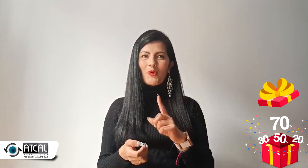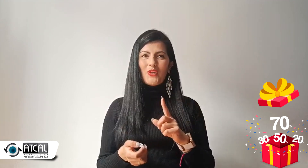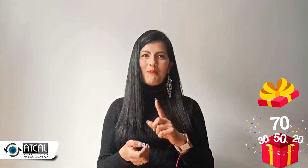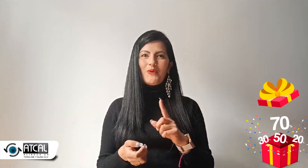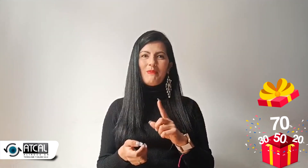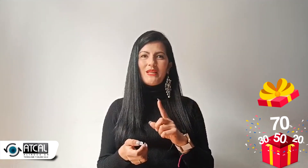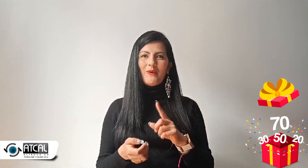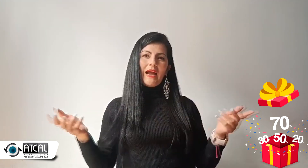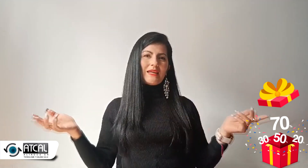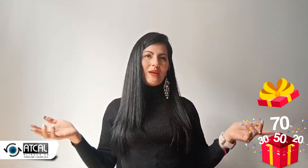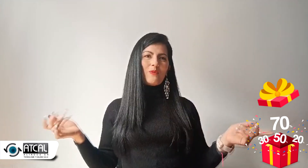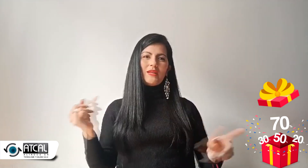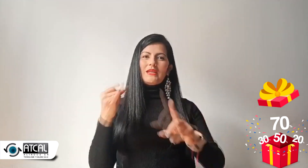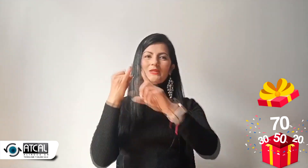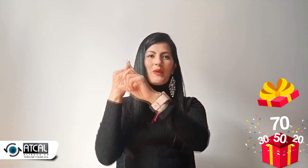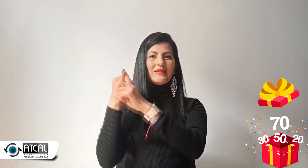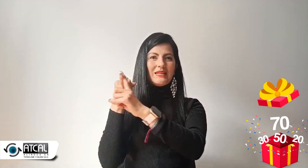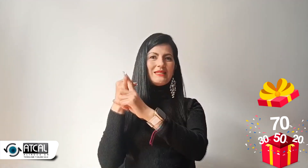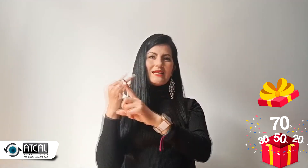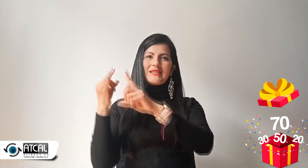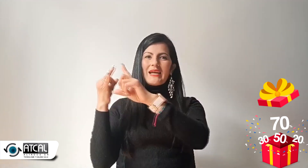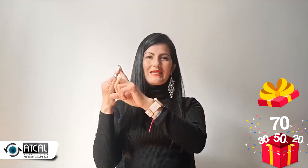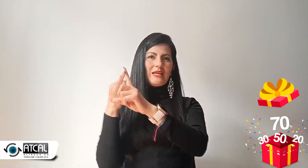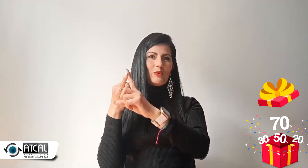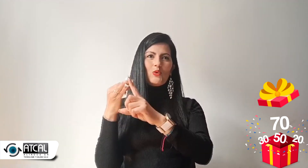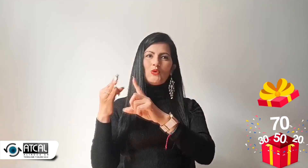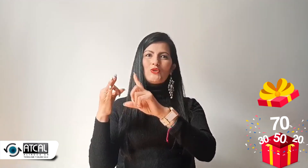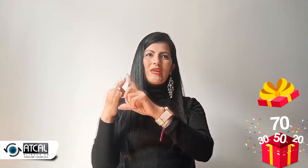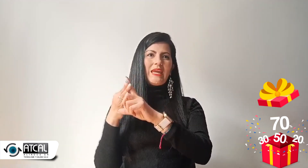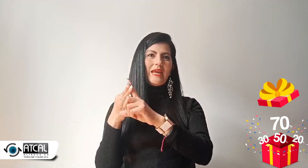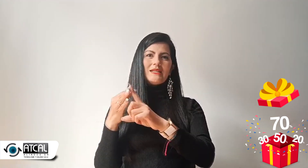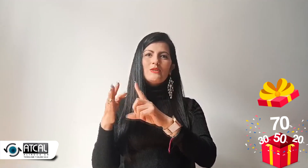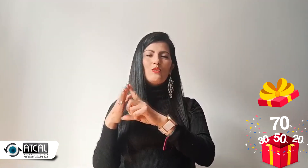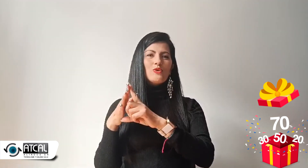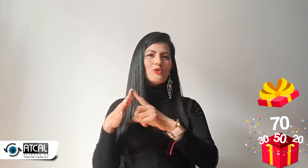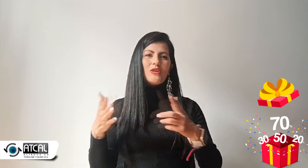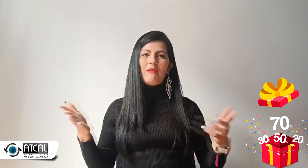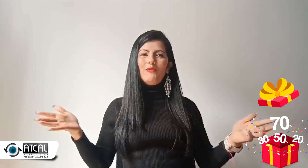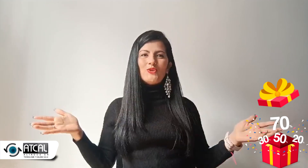tiempo limitado. Aquí encuentras plantillas, artículos, guías, cursos y mucho